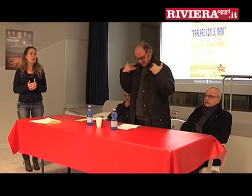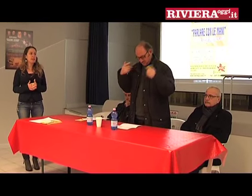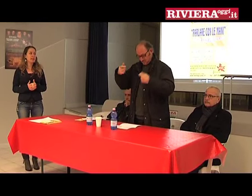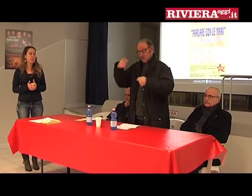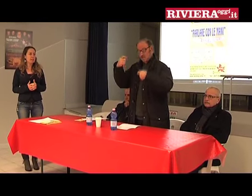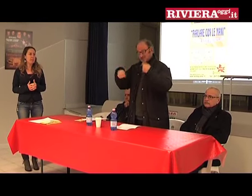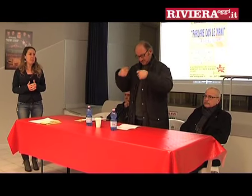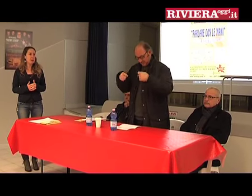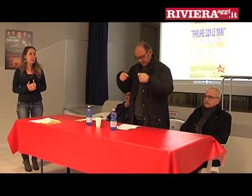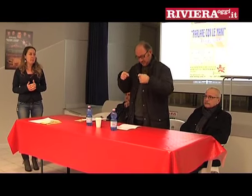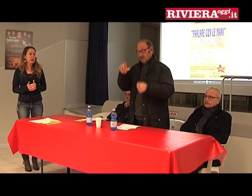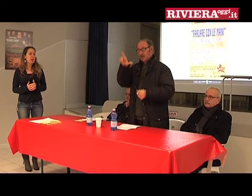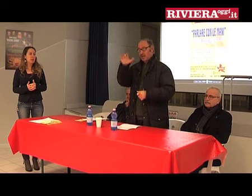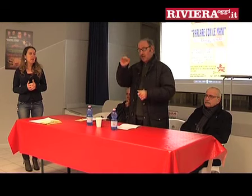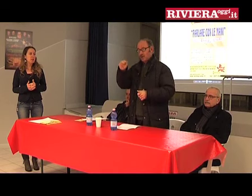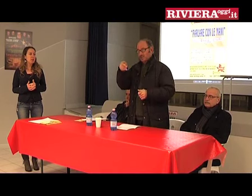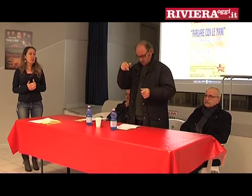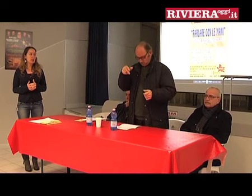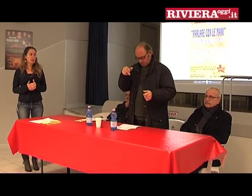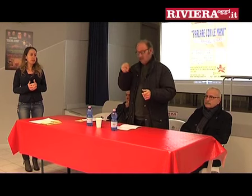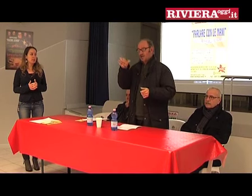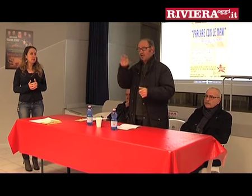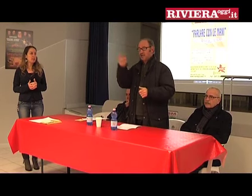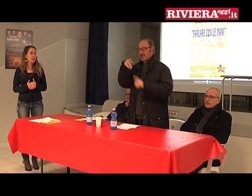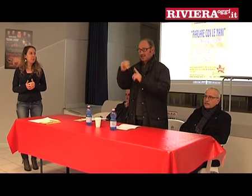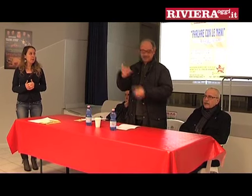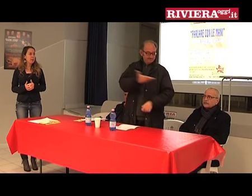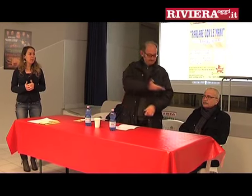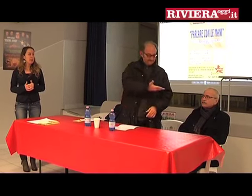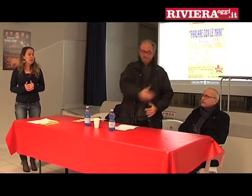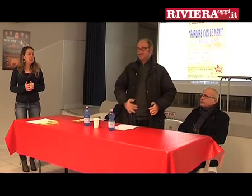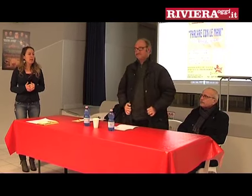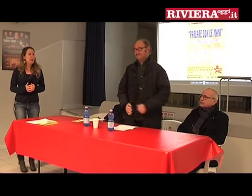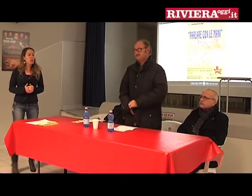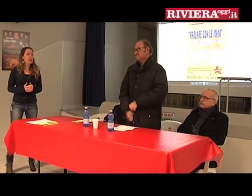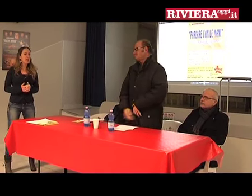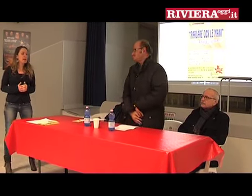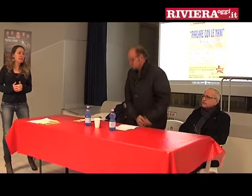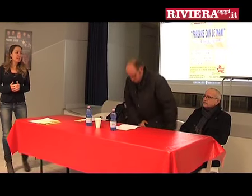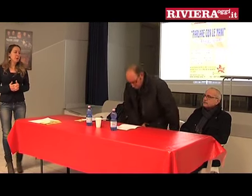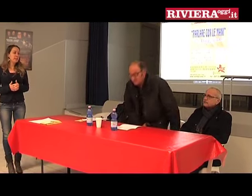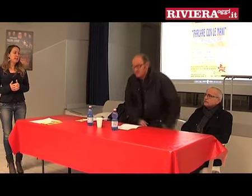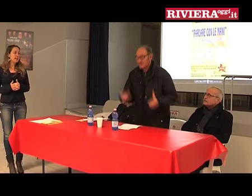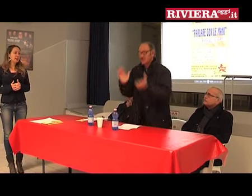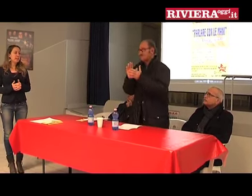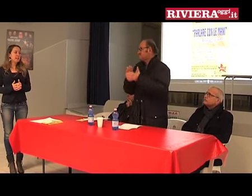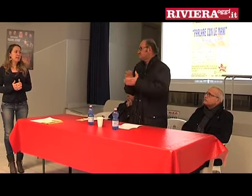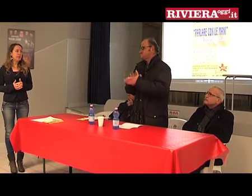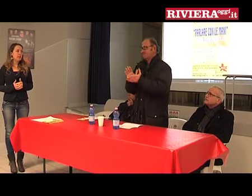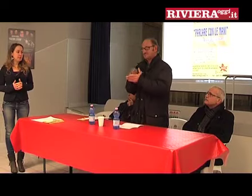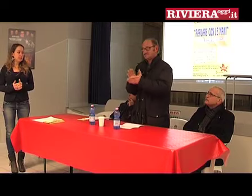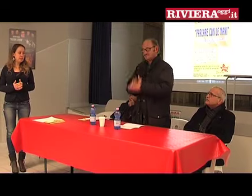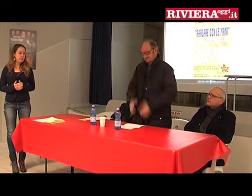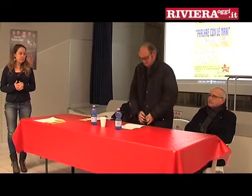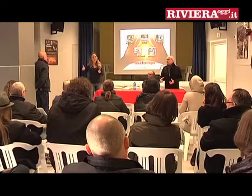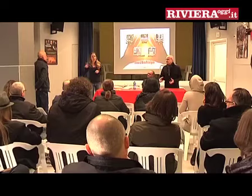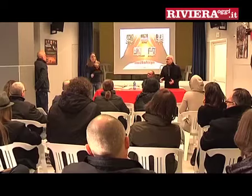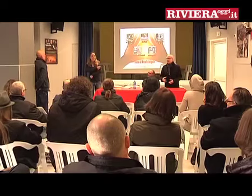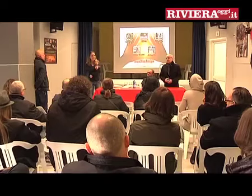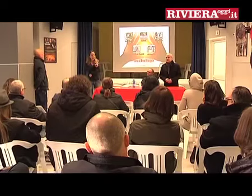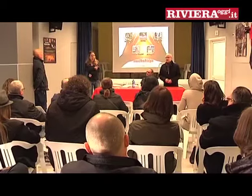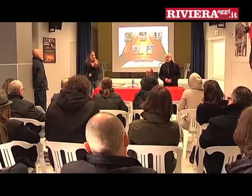questa conferenza stampa e a diffondere la nostra iniziativa. In particolare ringraziamo il Presidente Lino Rosetti.